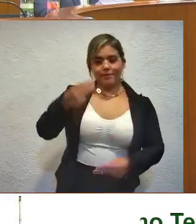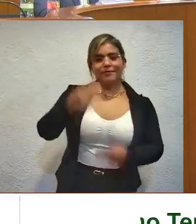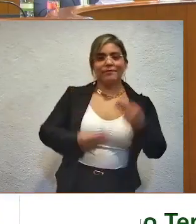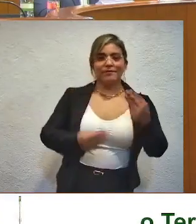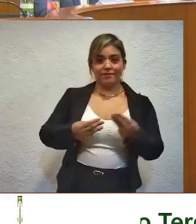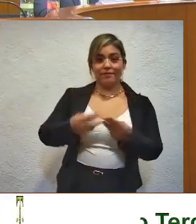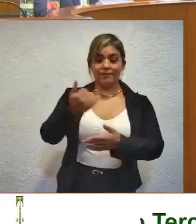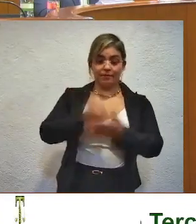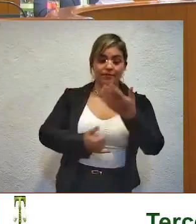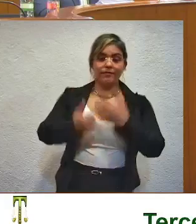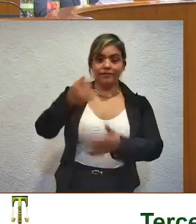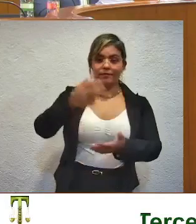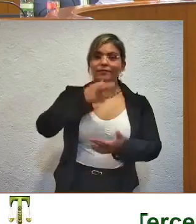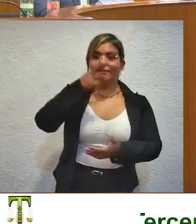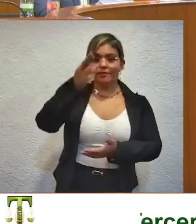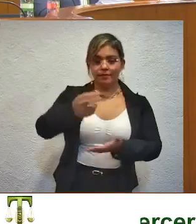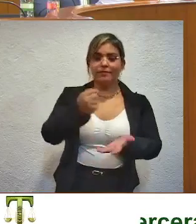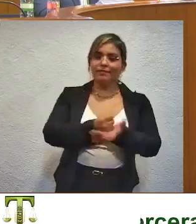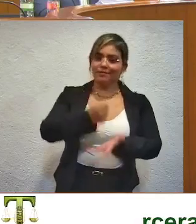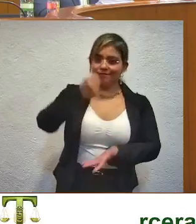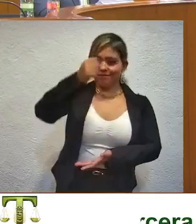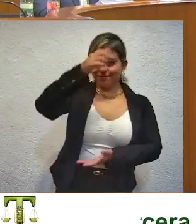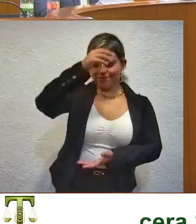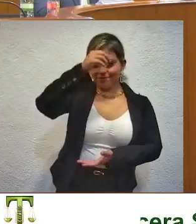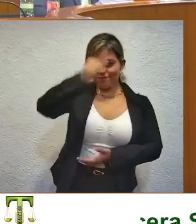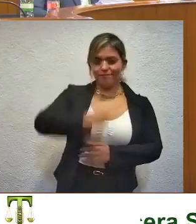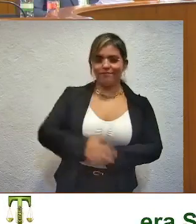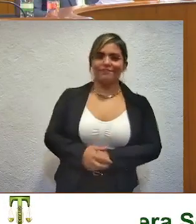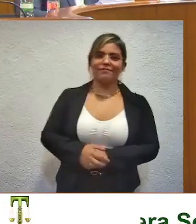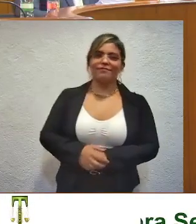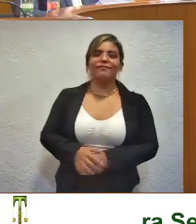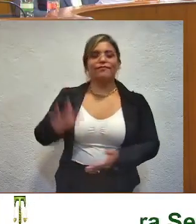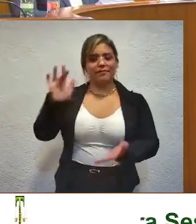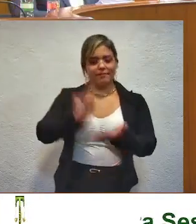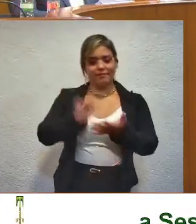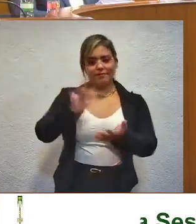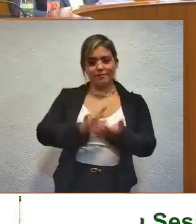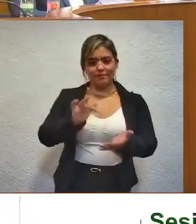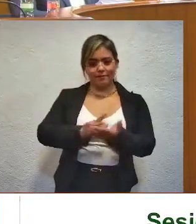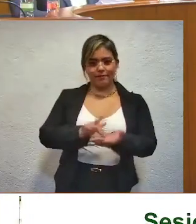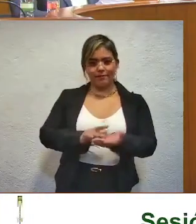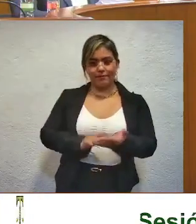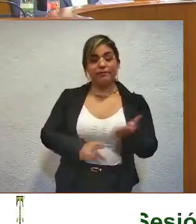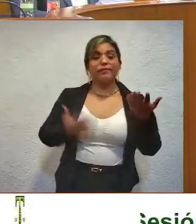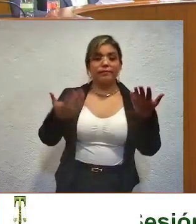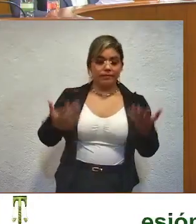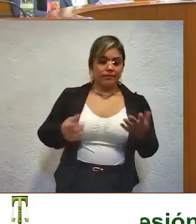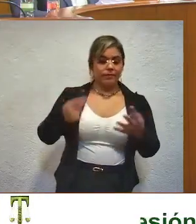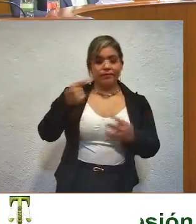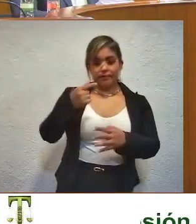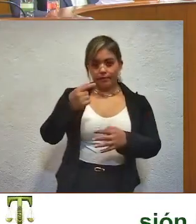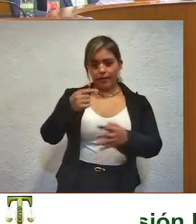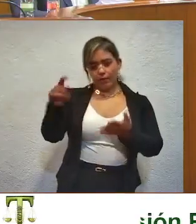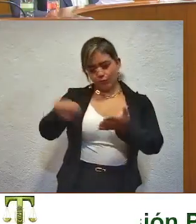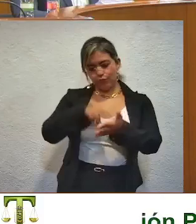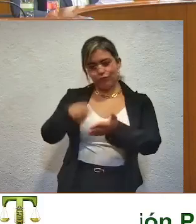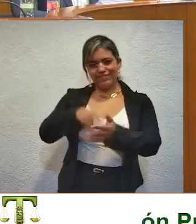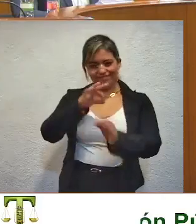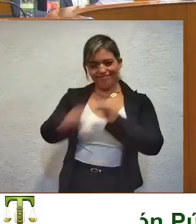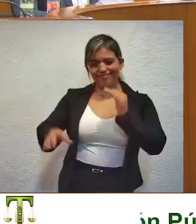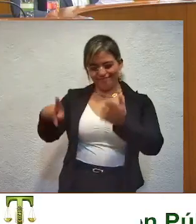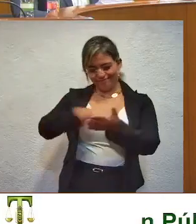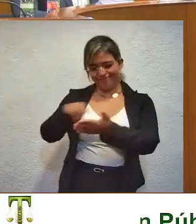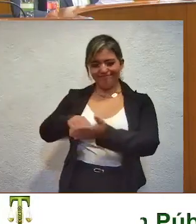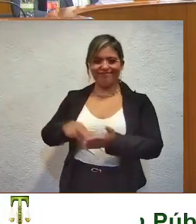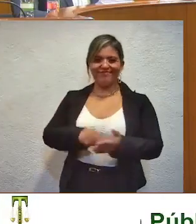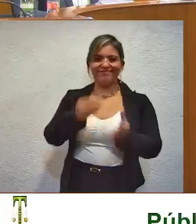proyecto de resolución fue aprobado por unanimidad de votos. Gracias, secretario. En consecuencia, sírvase recabar las firmas a la conclusión de